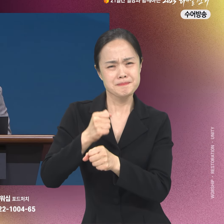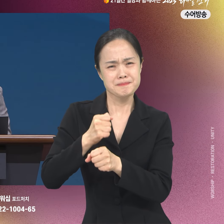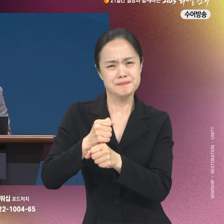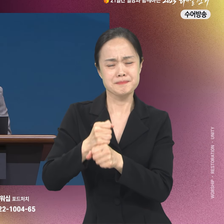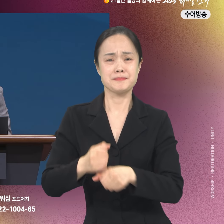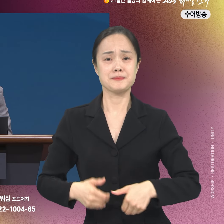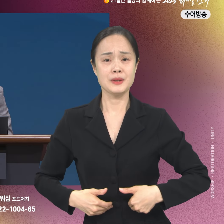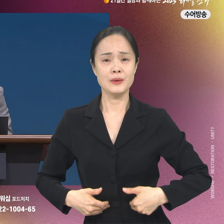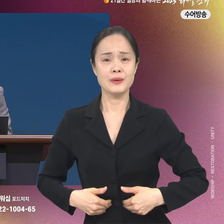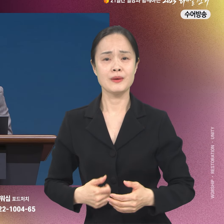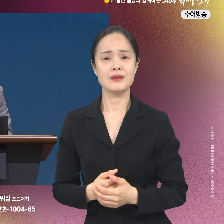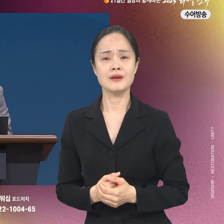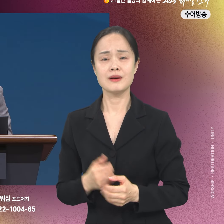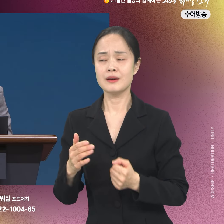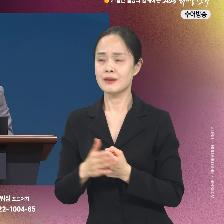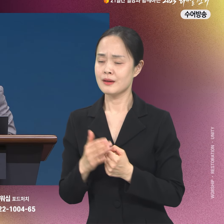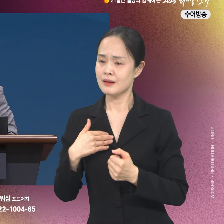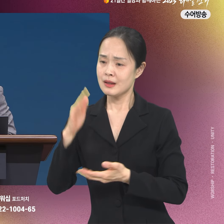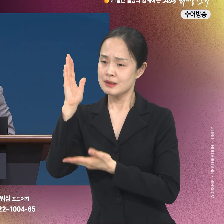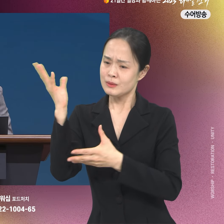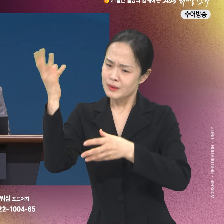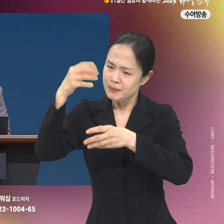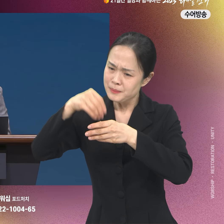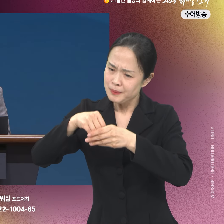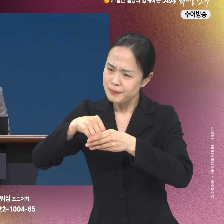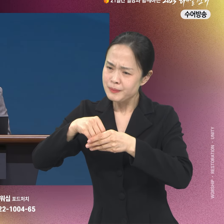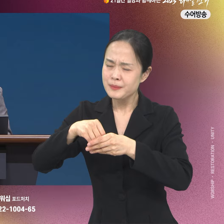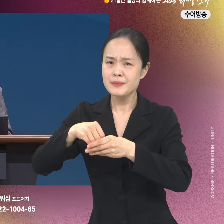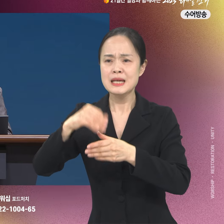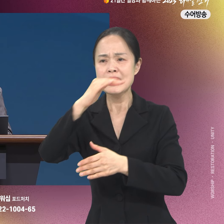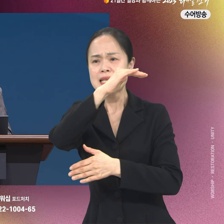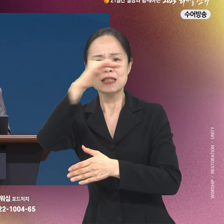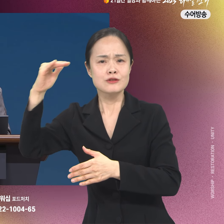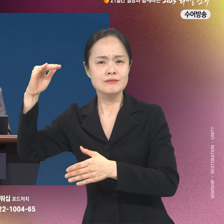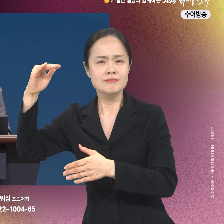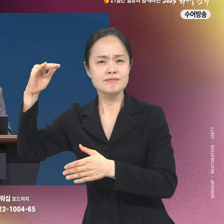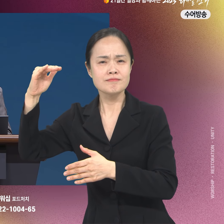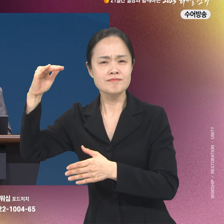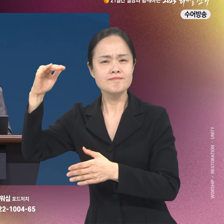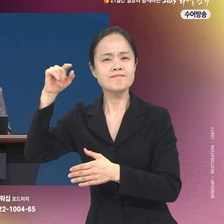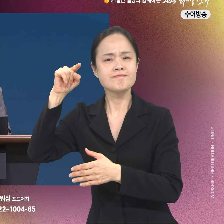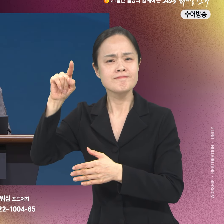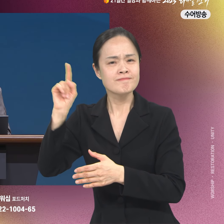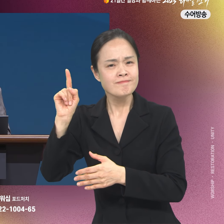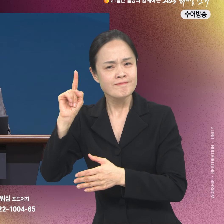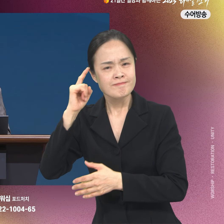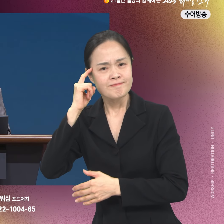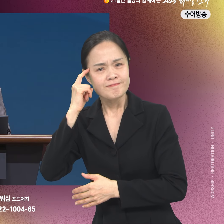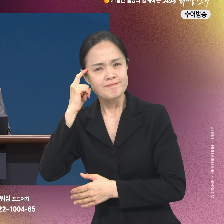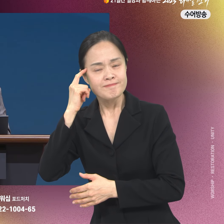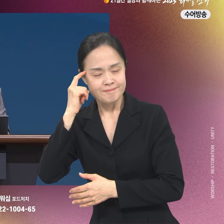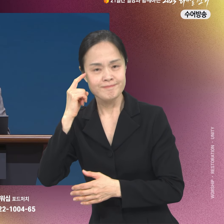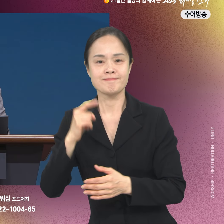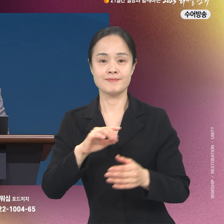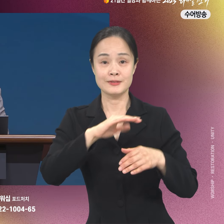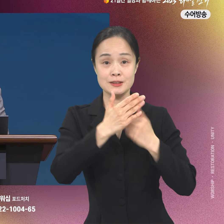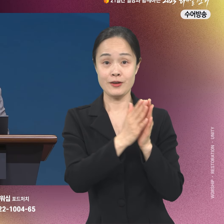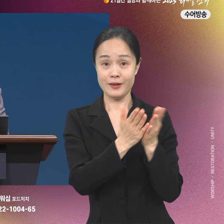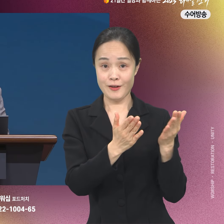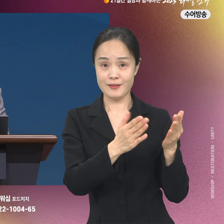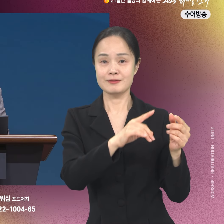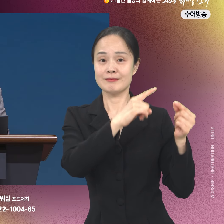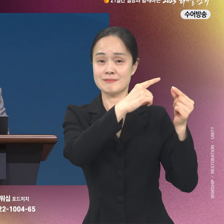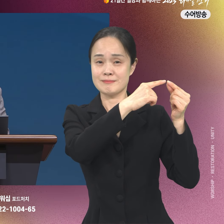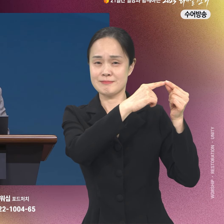그래서 기준을 제가 생각을 했어요. 그게 뭐였냐면 저는 성경의 첫 줄부터 마지막 줄을 딱